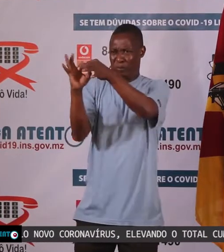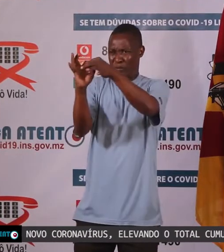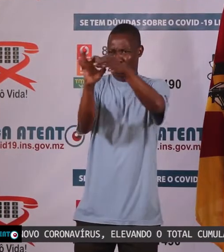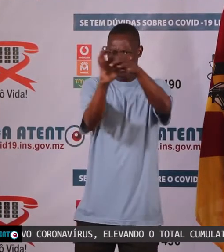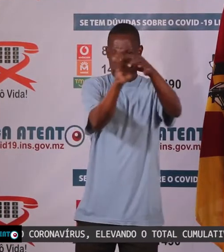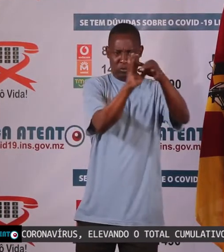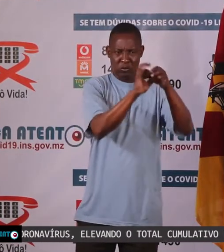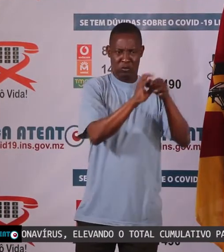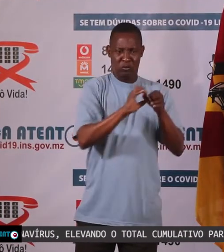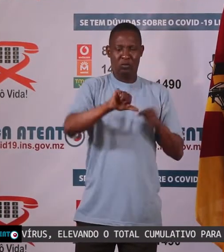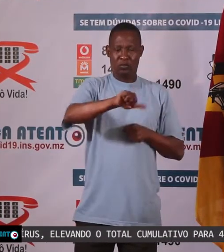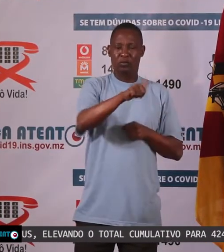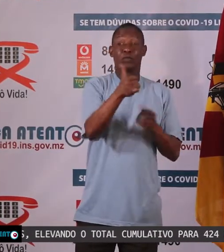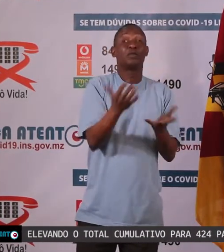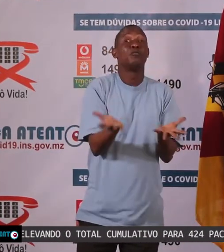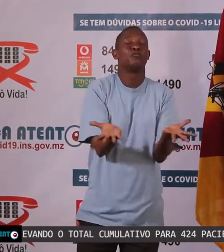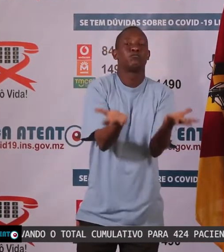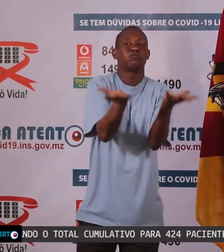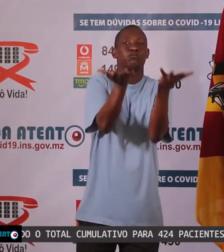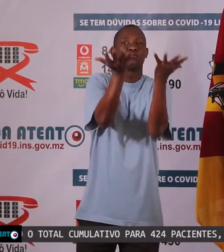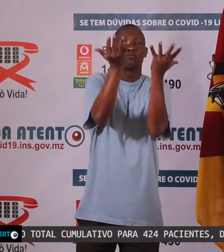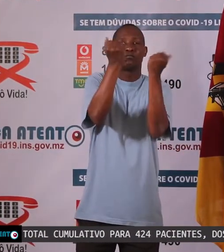apoiar a resposta